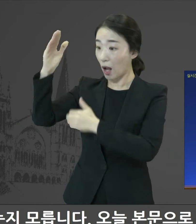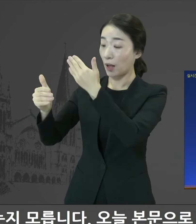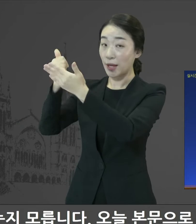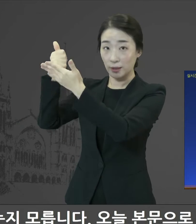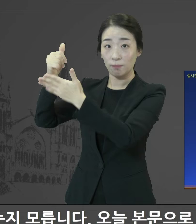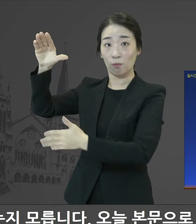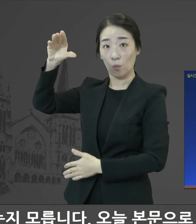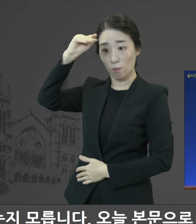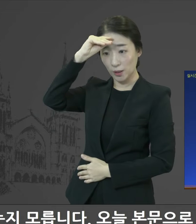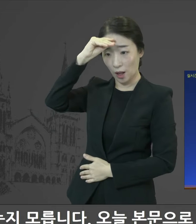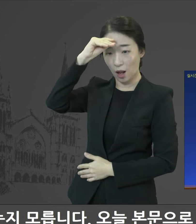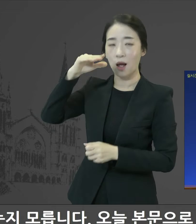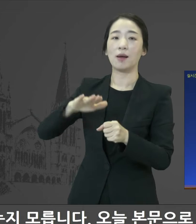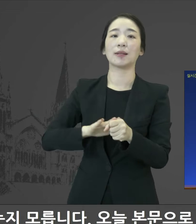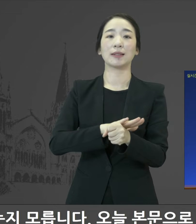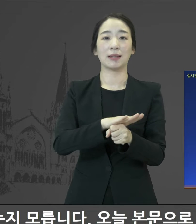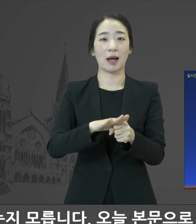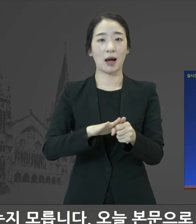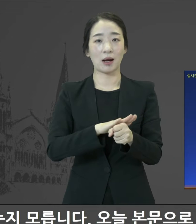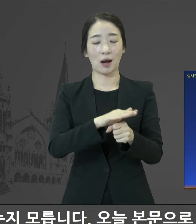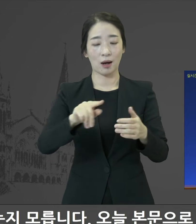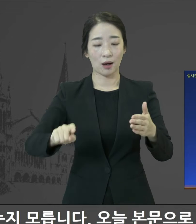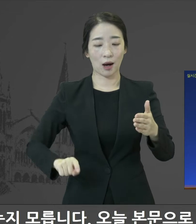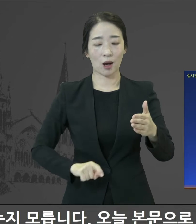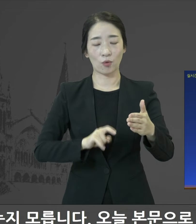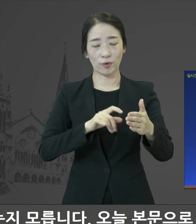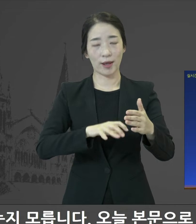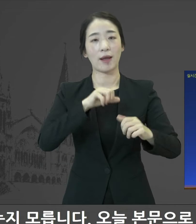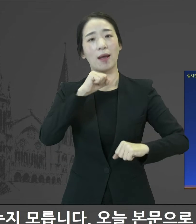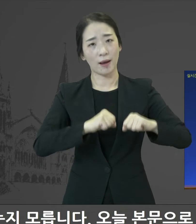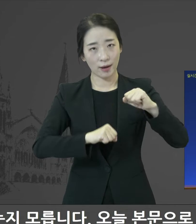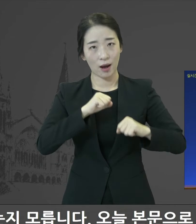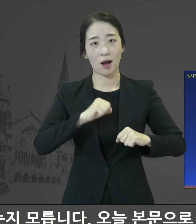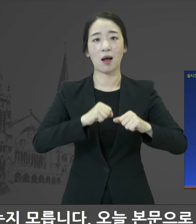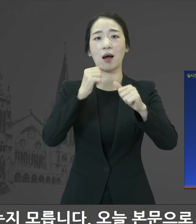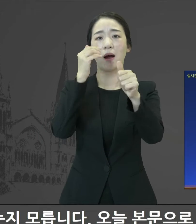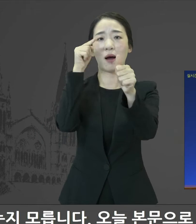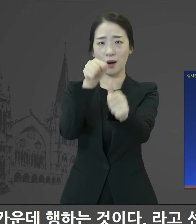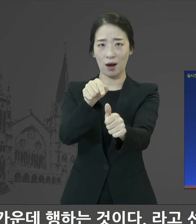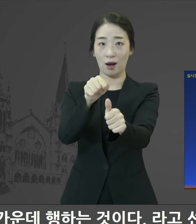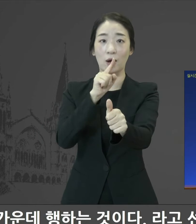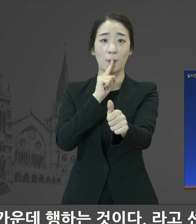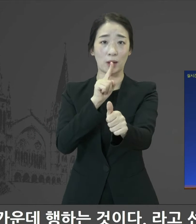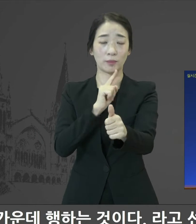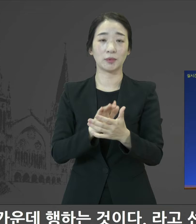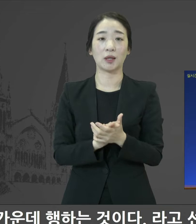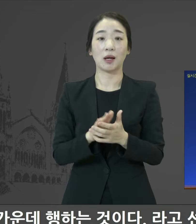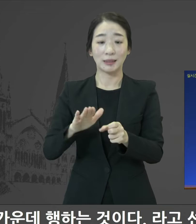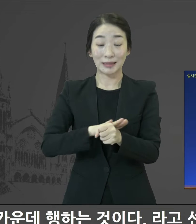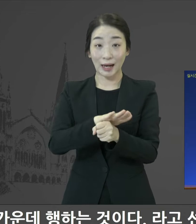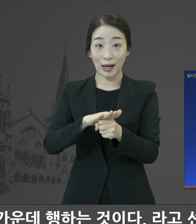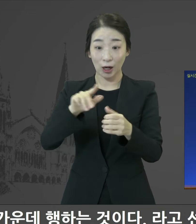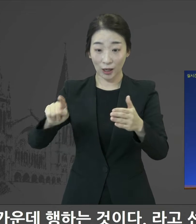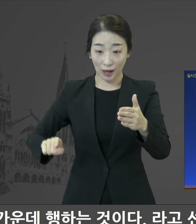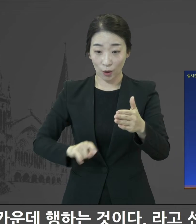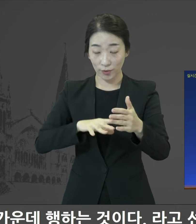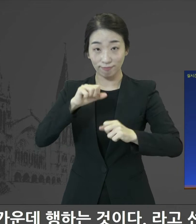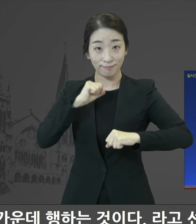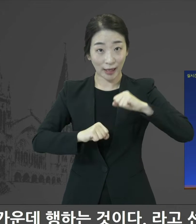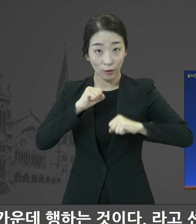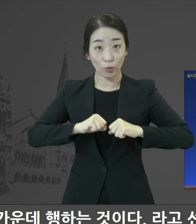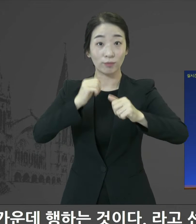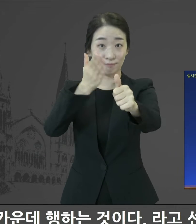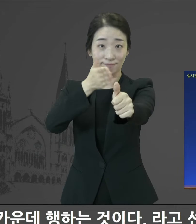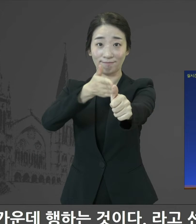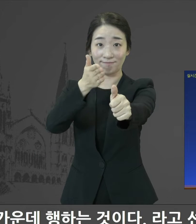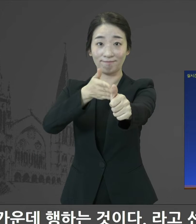것이다 라고 선포하는 겁니다. 자, 여러분, 사랑 가운데 행할 수 있는 저와 여러분 되기를 주 안에서 소망합니다.